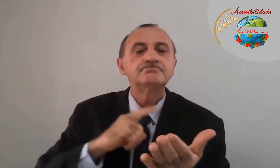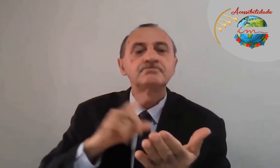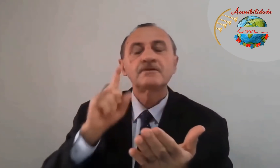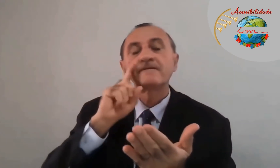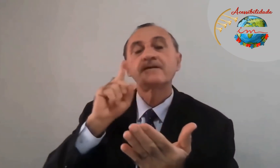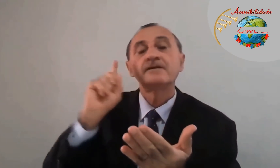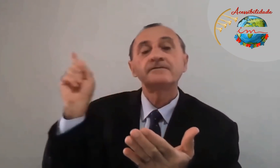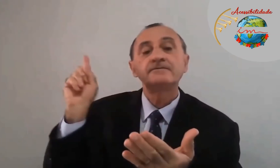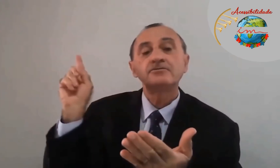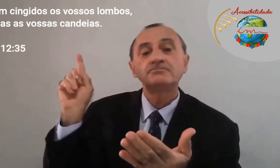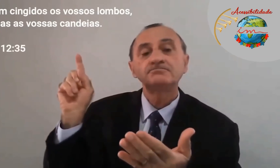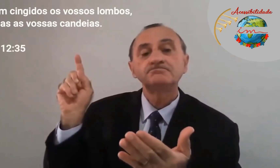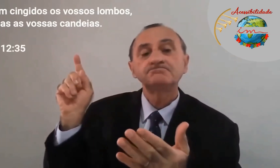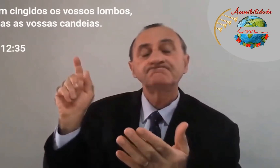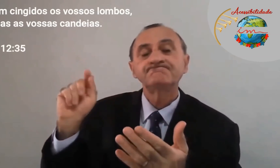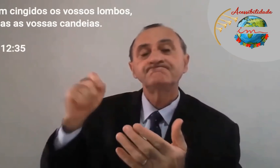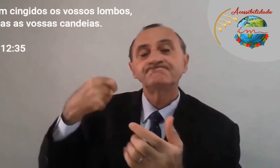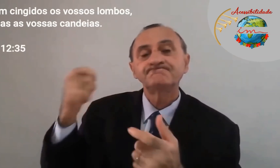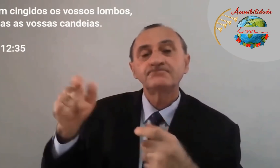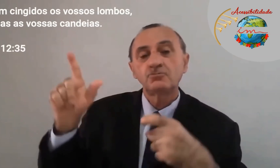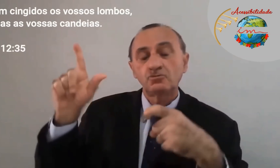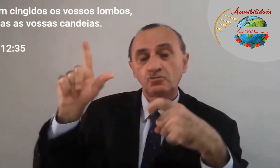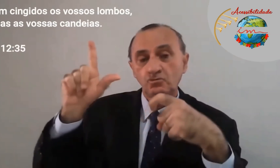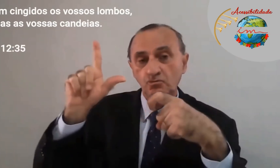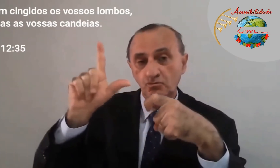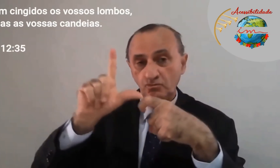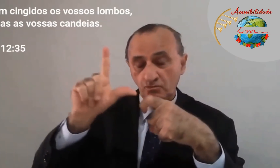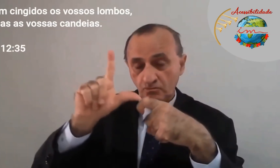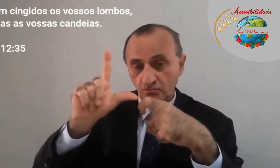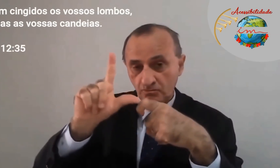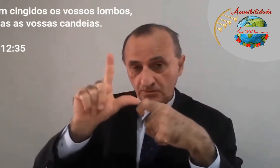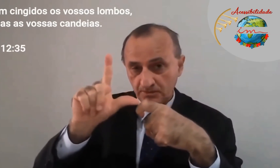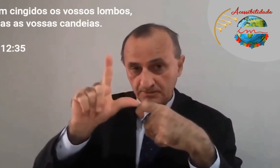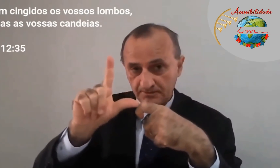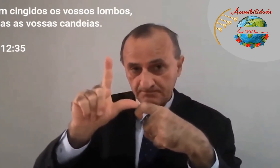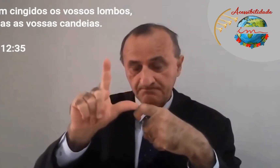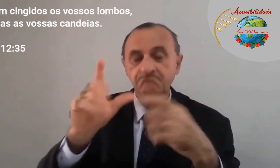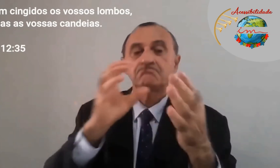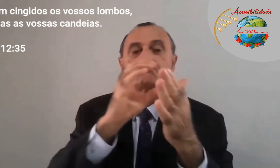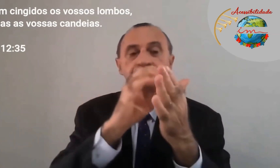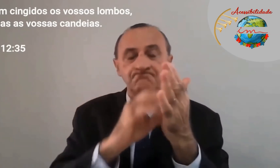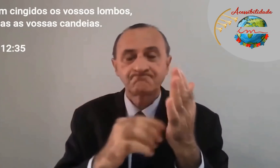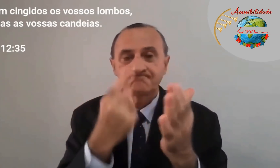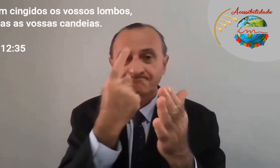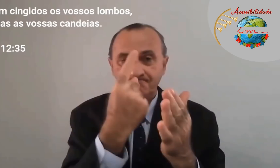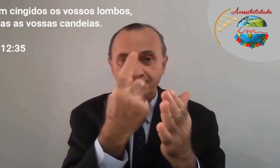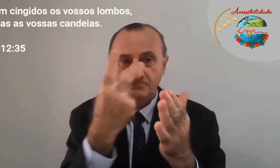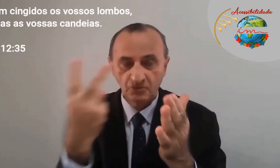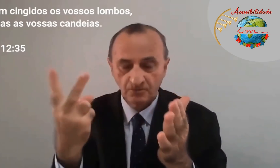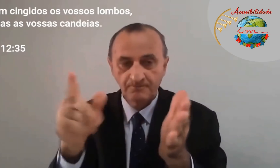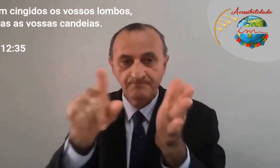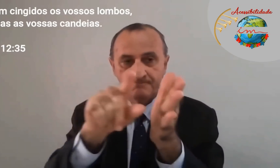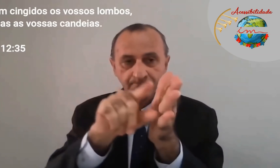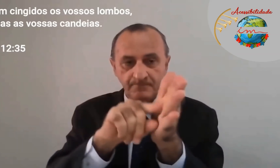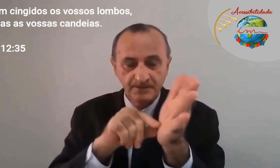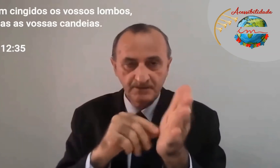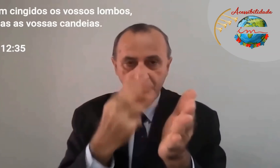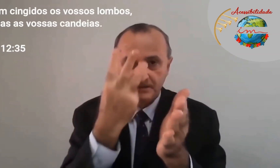da Escola Bíblica Dominical, que está no livro de Lucas, no capítulo 12,